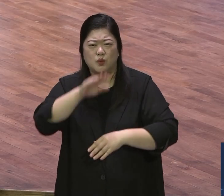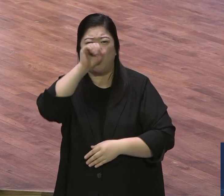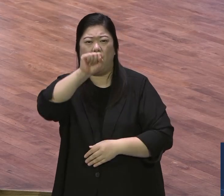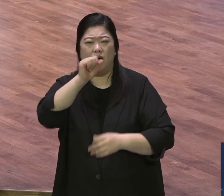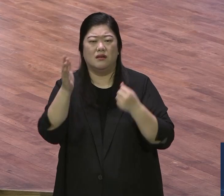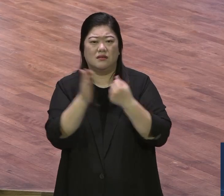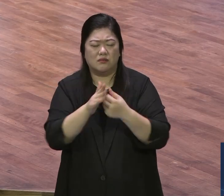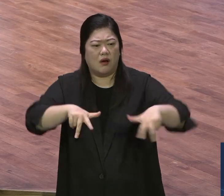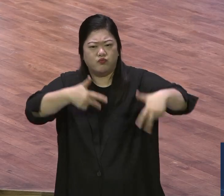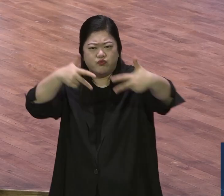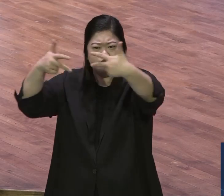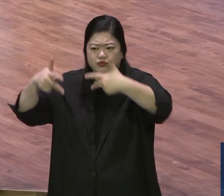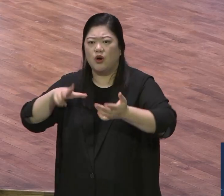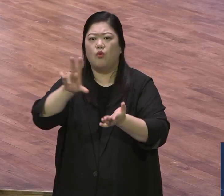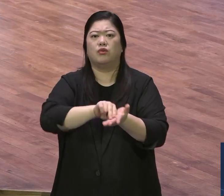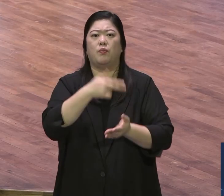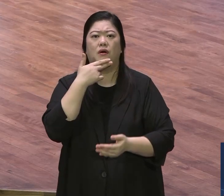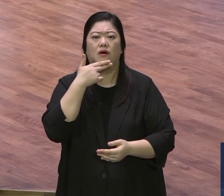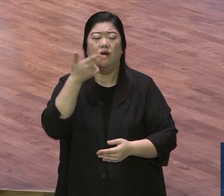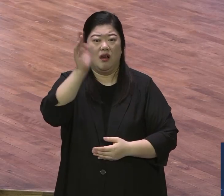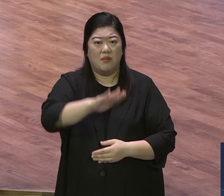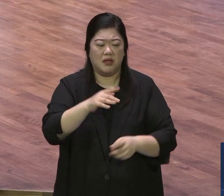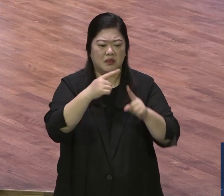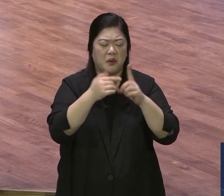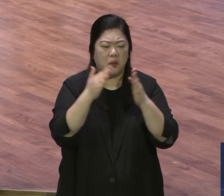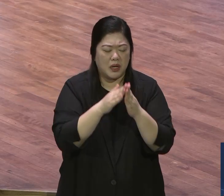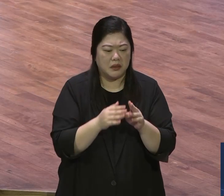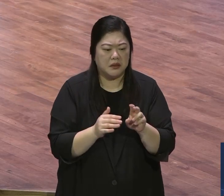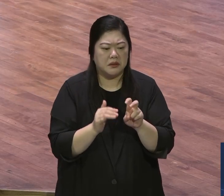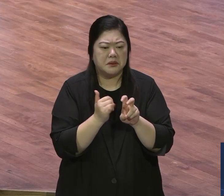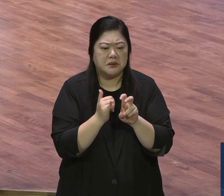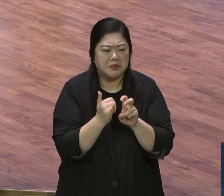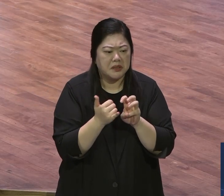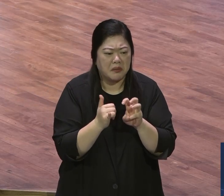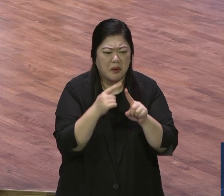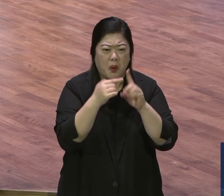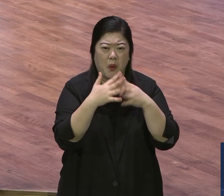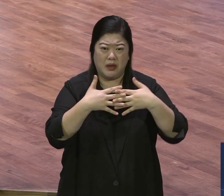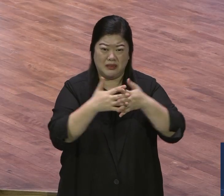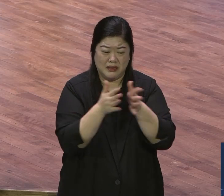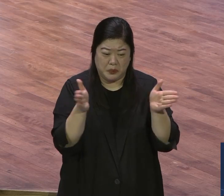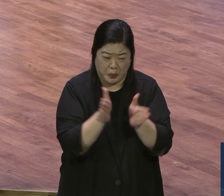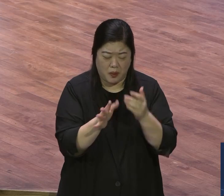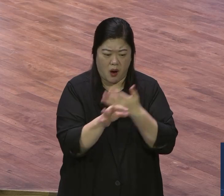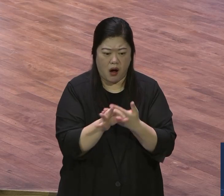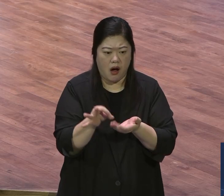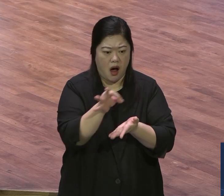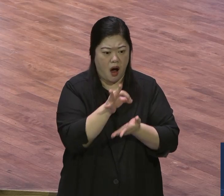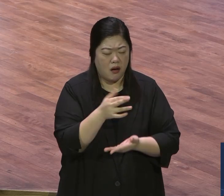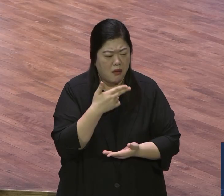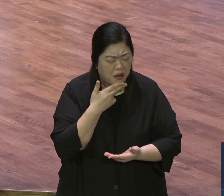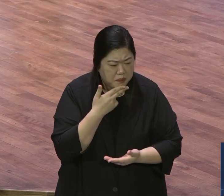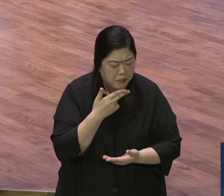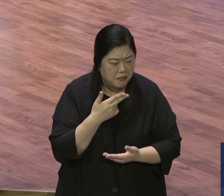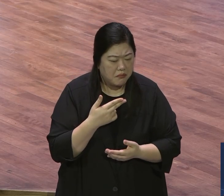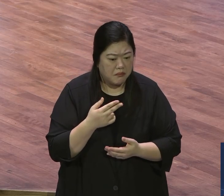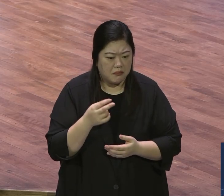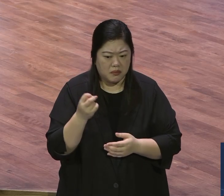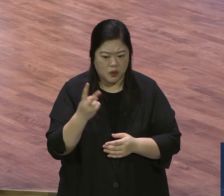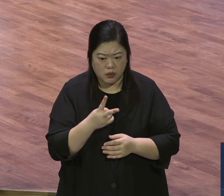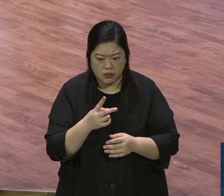교육자 사람에도 잘 못 줘 교회 실체를 못 내 교회 문 닫아 지금 이런 사단의 지금